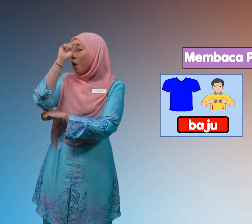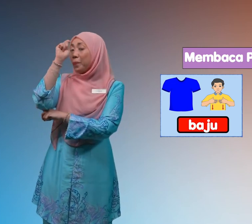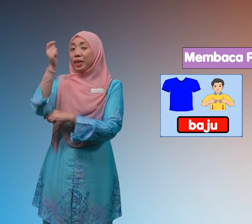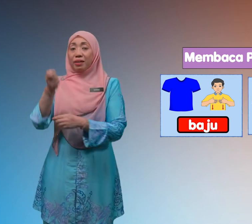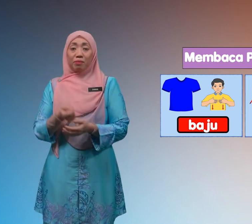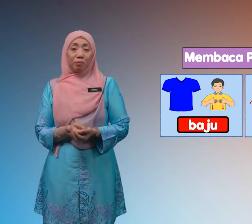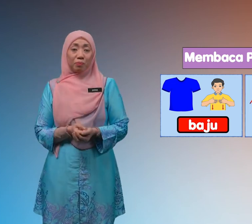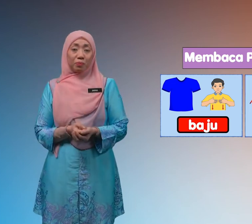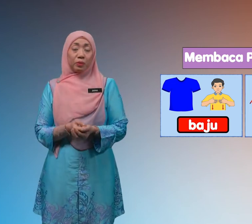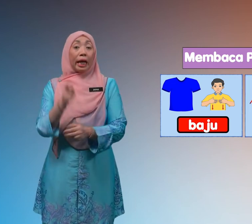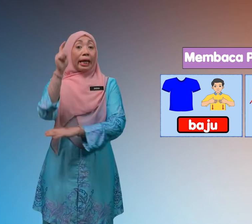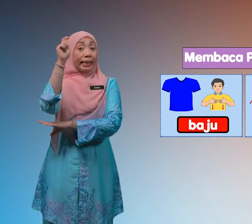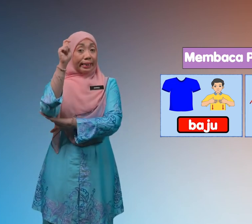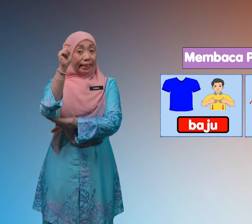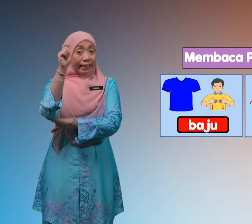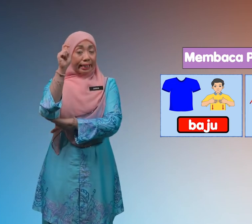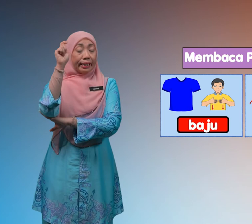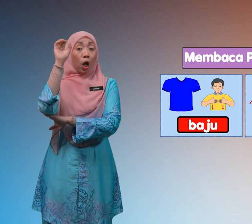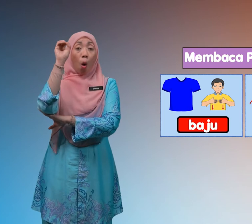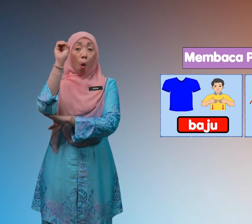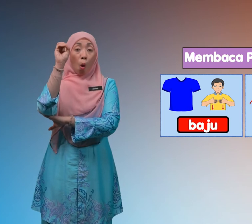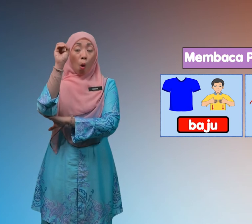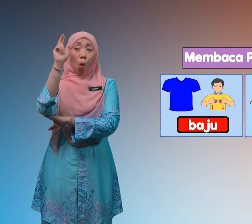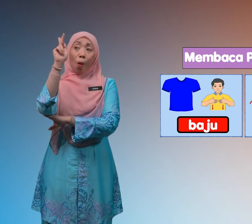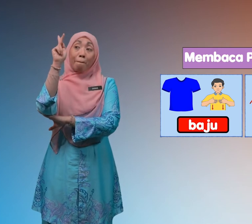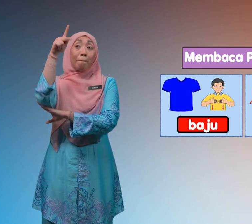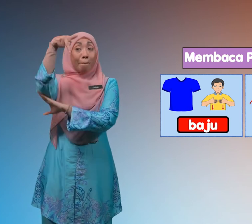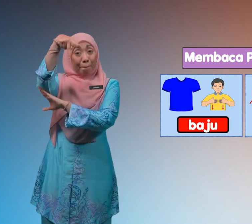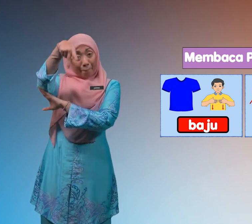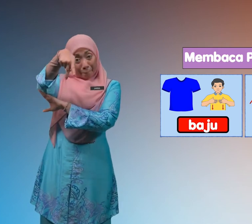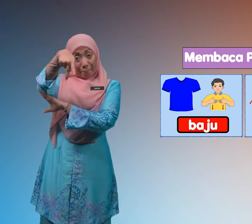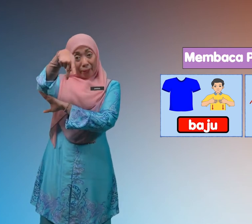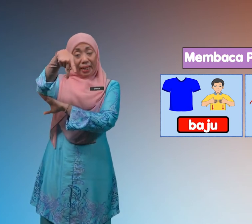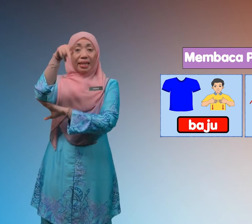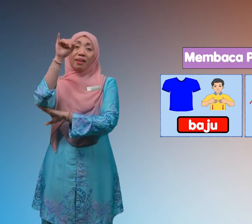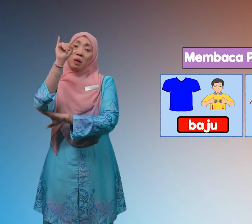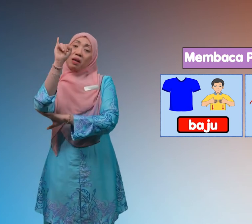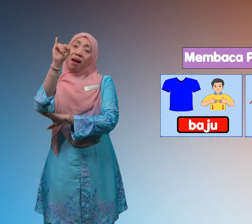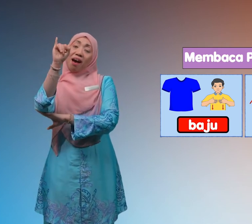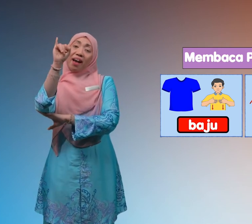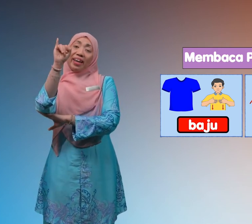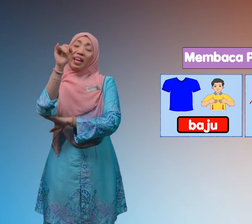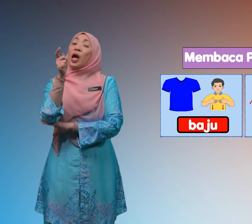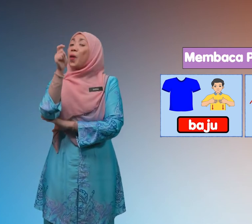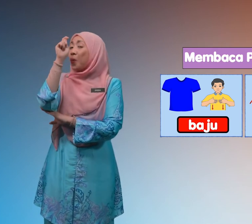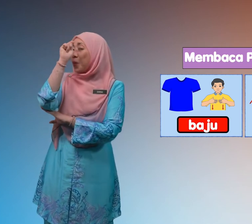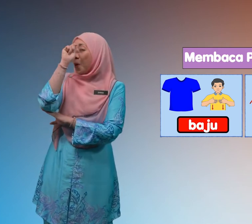Topi. T, O, P, I,